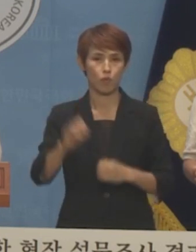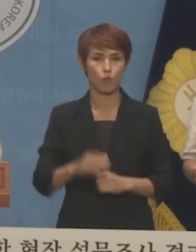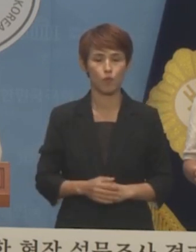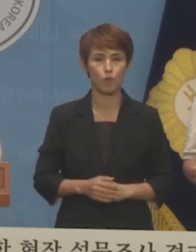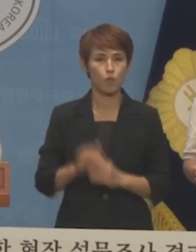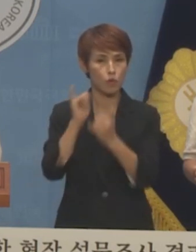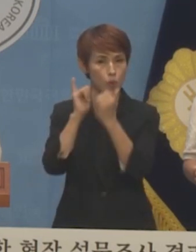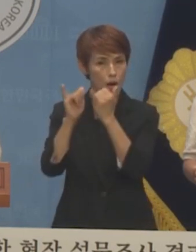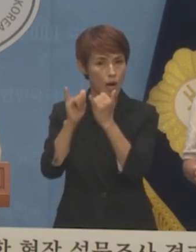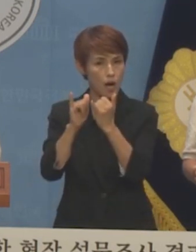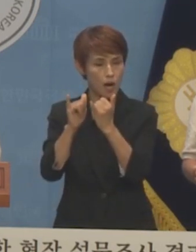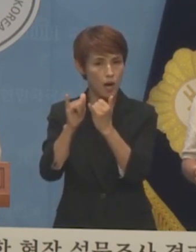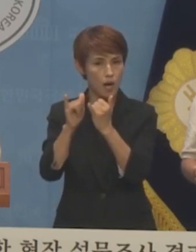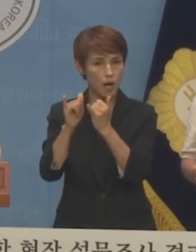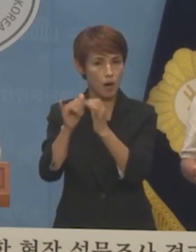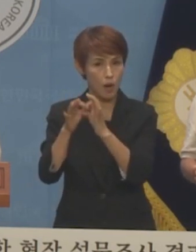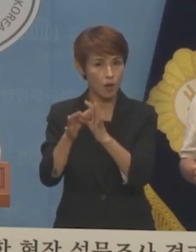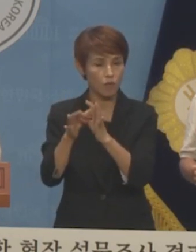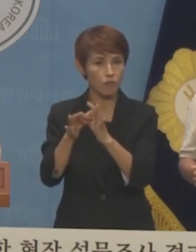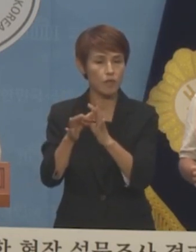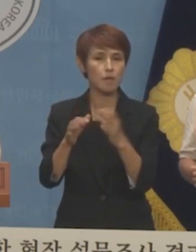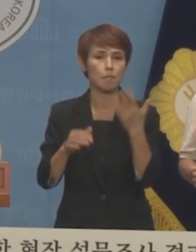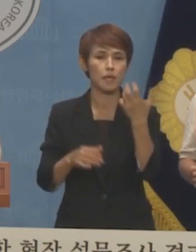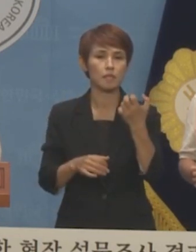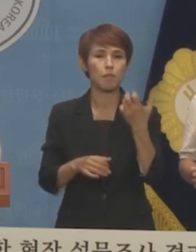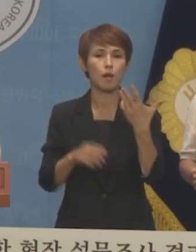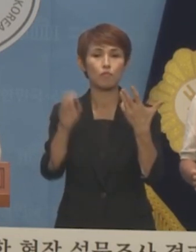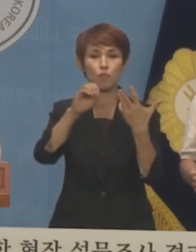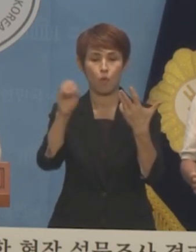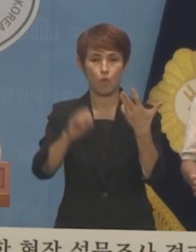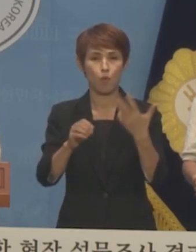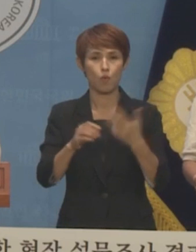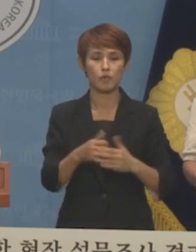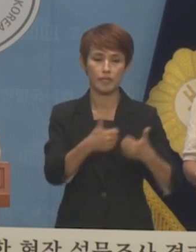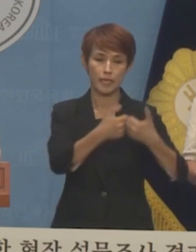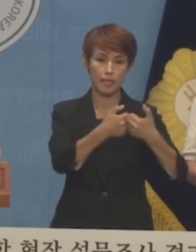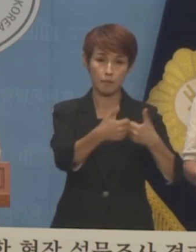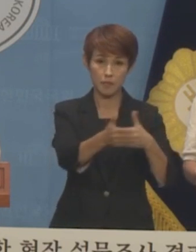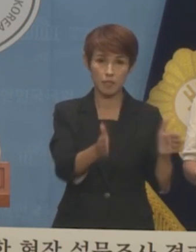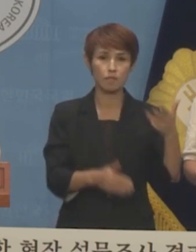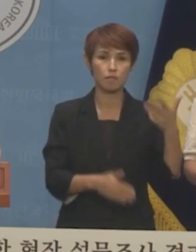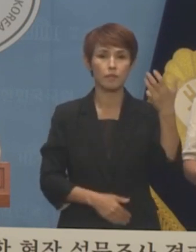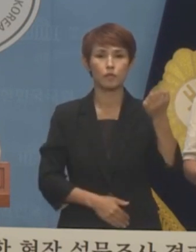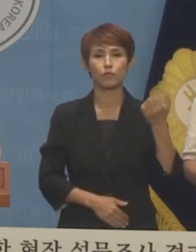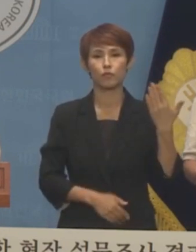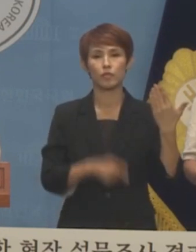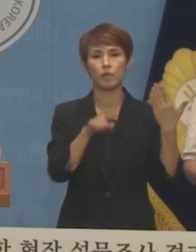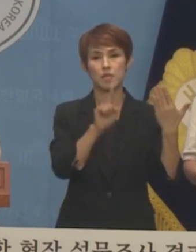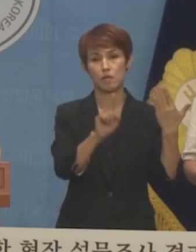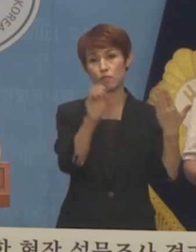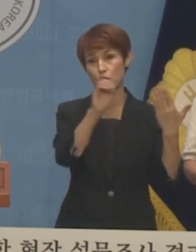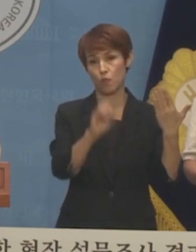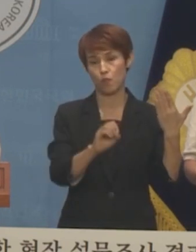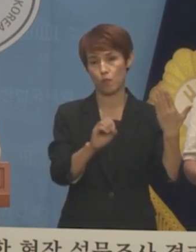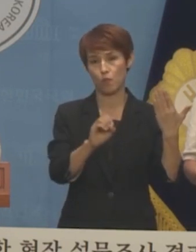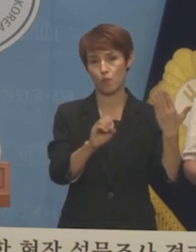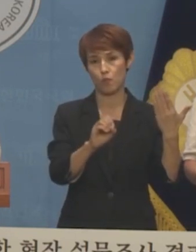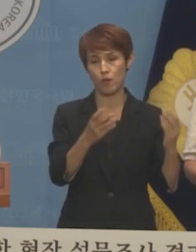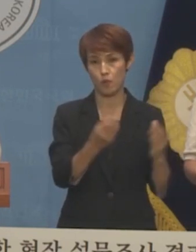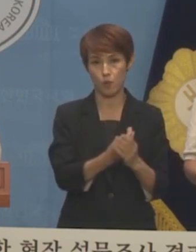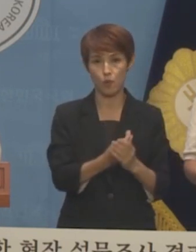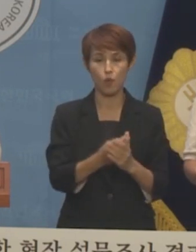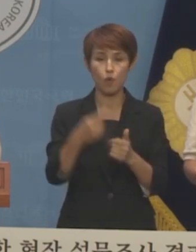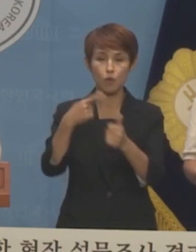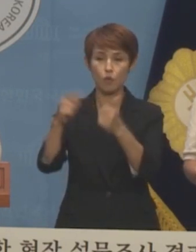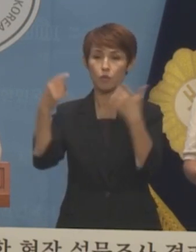통화 연결음 88.6% 조치 완료, 민원 상담실 89.1% 조치 완료,